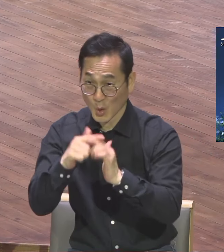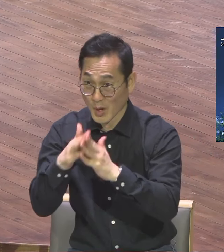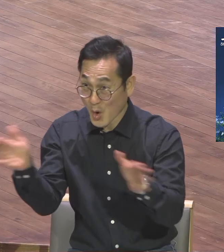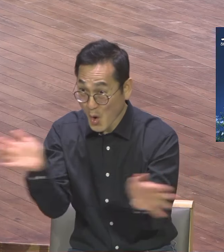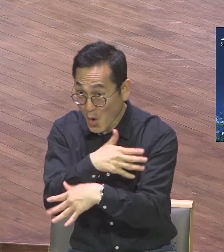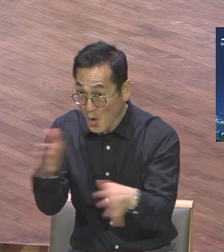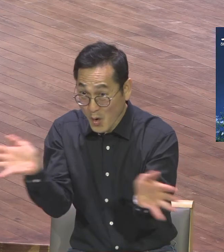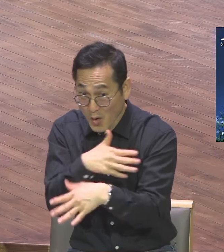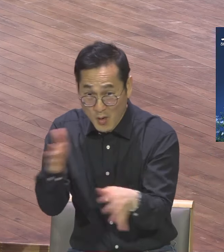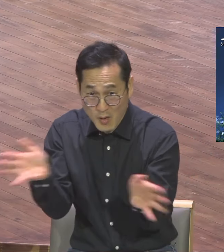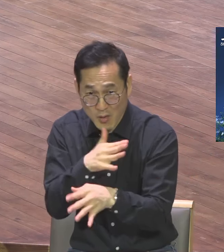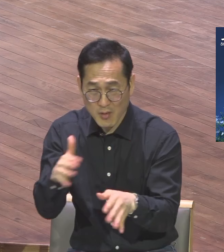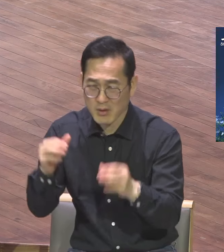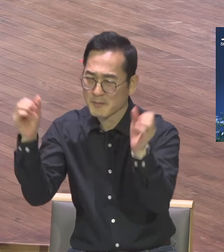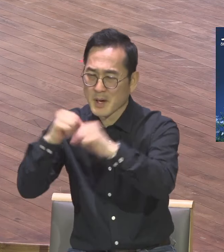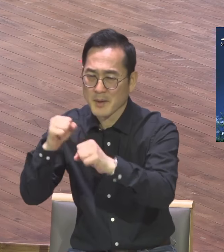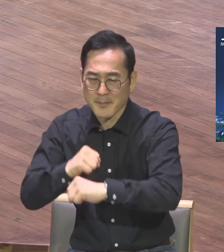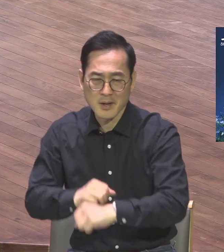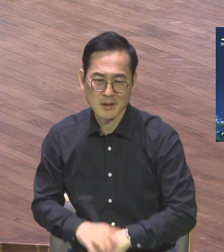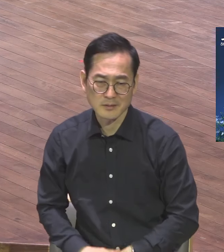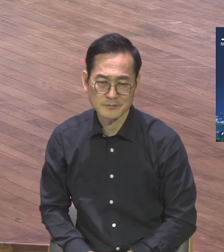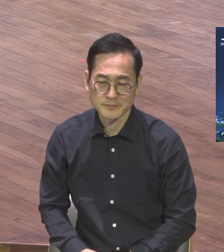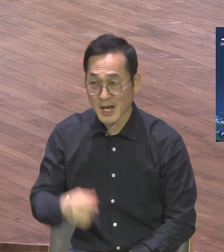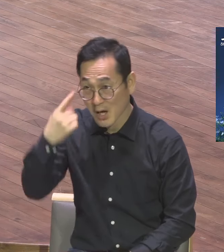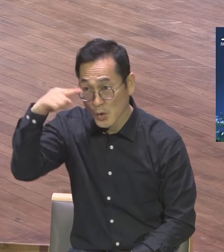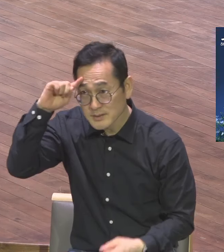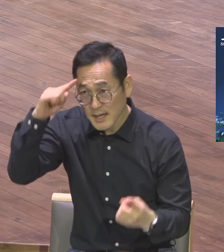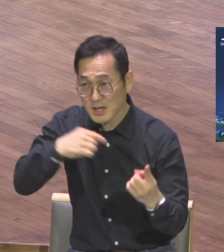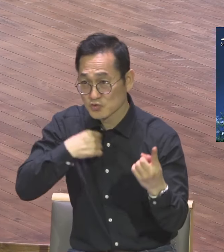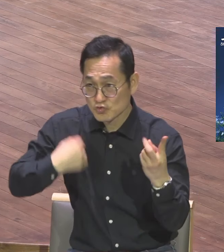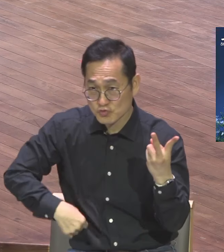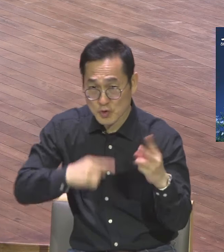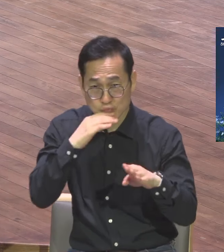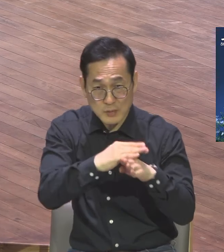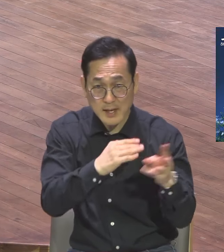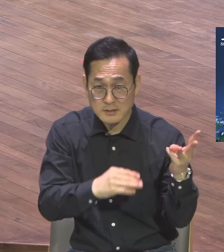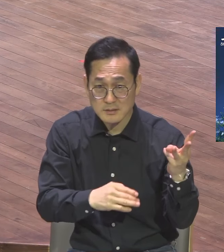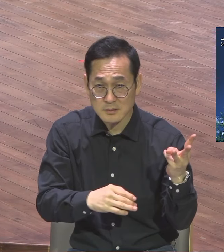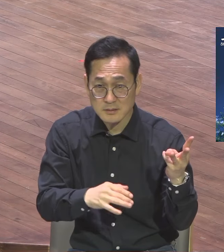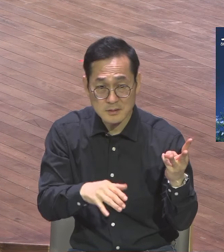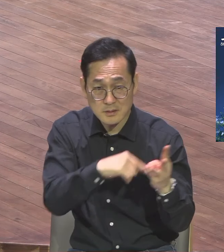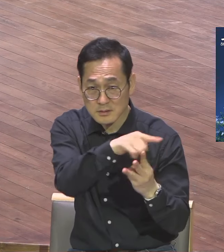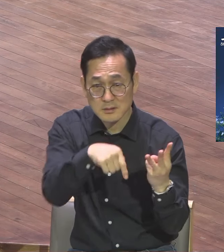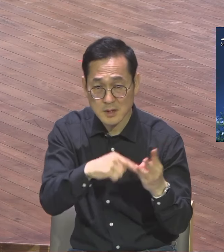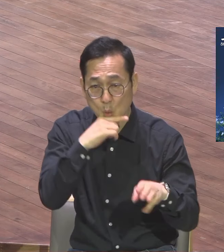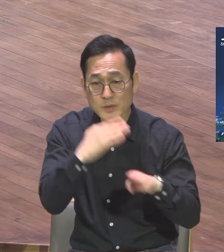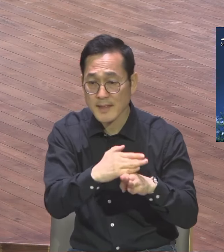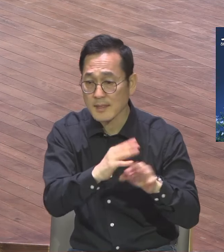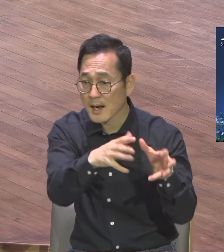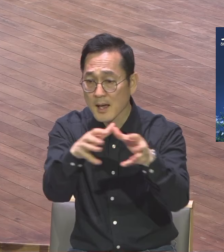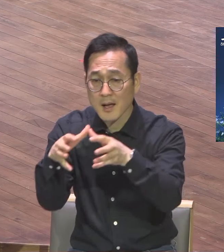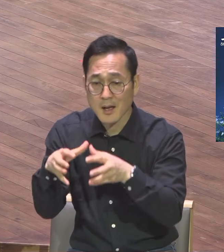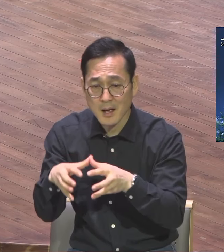지금 공산주의들 보세요. 저 러시아, 중국, 북한 장기 집권하고 있잖아요.